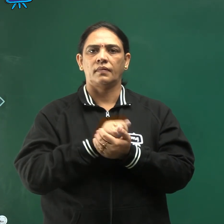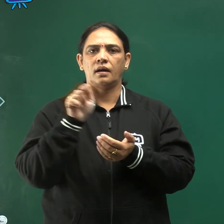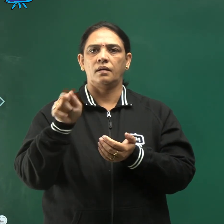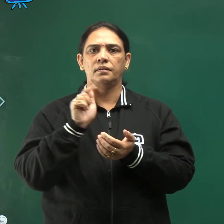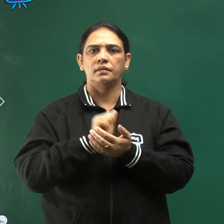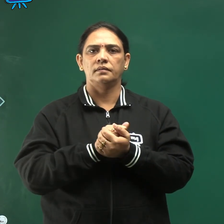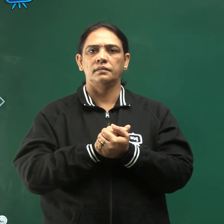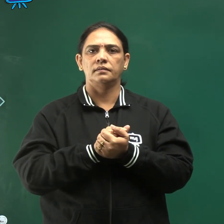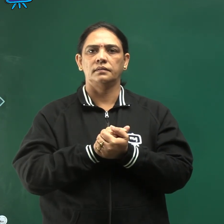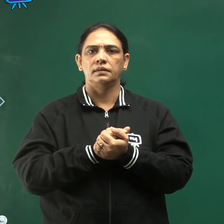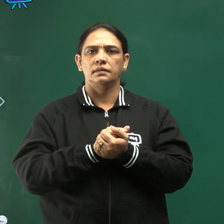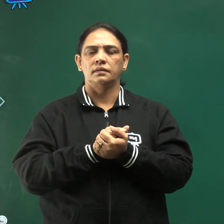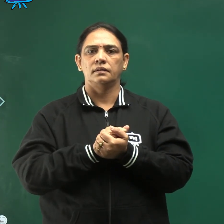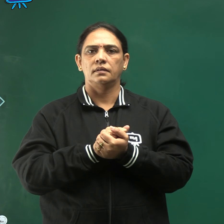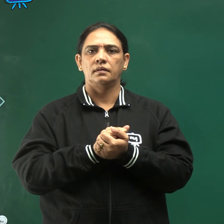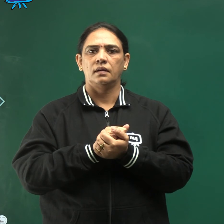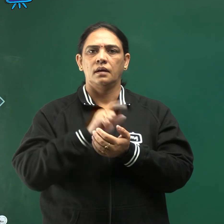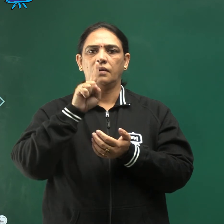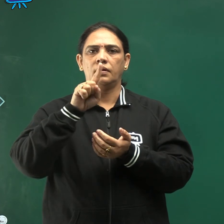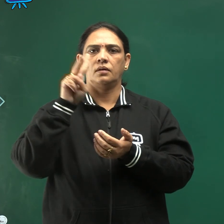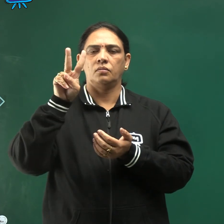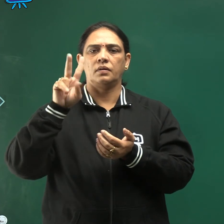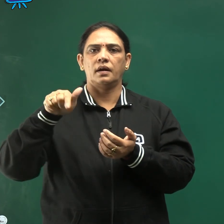अब 12 के आगे